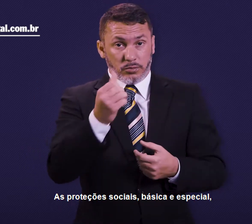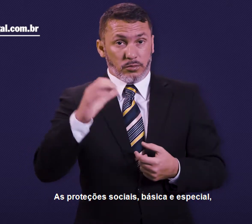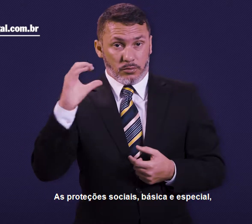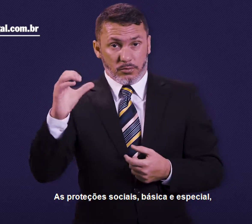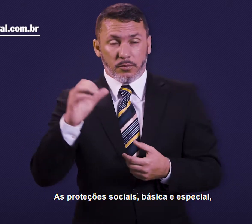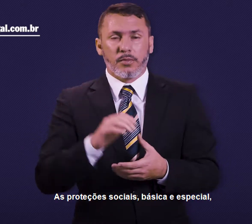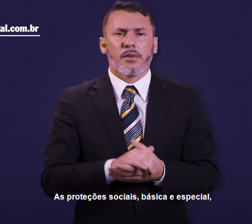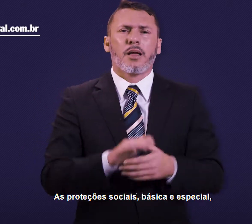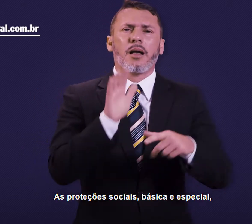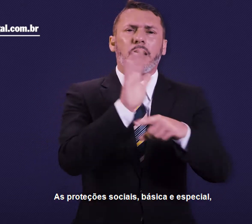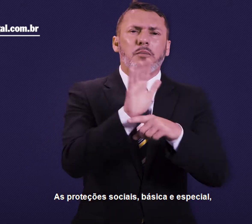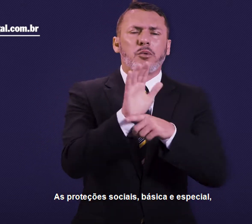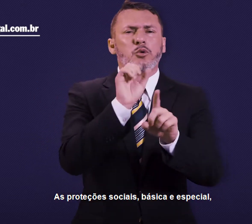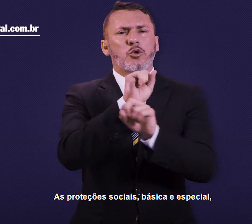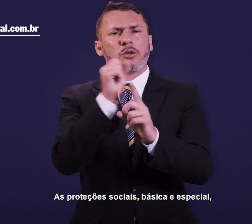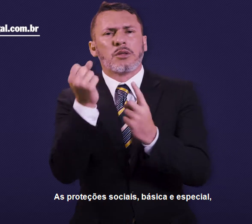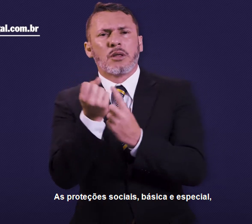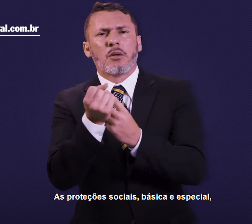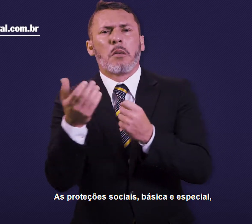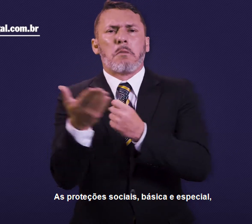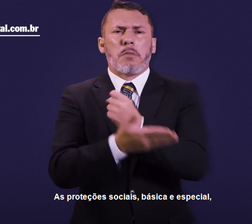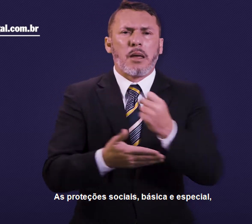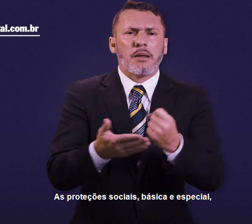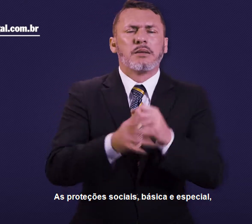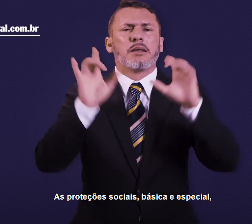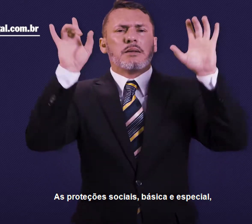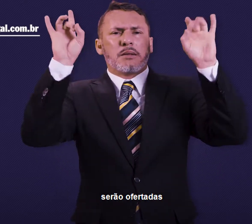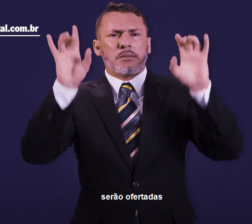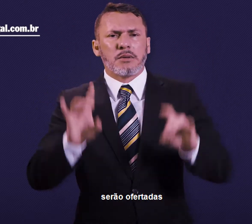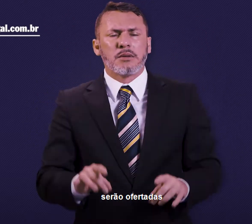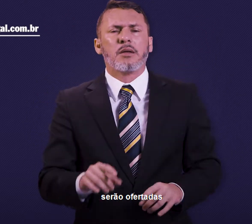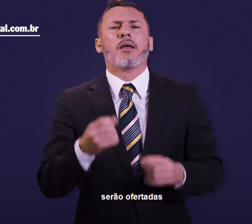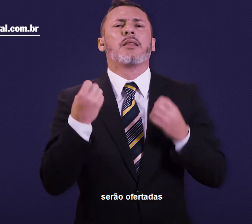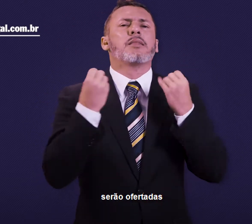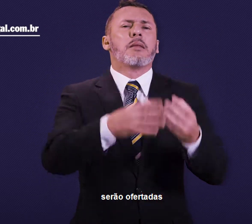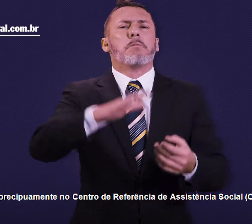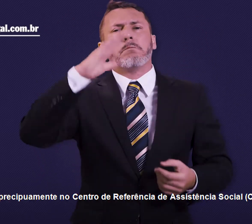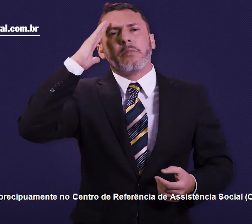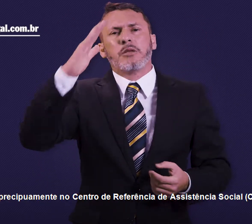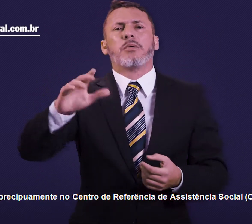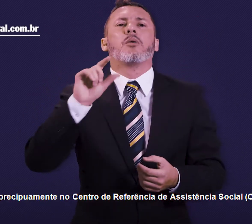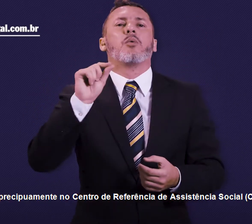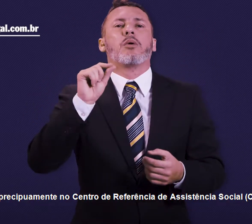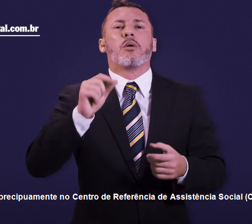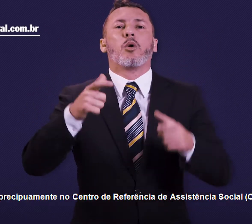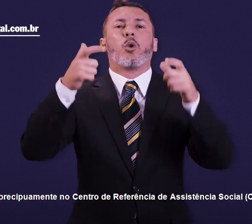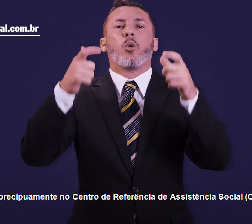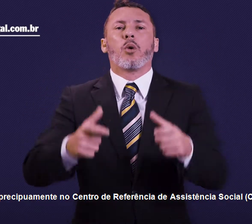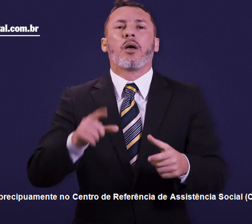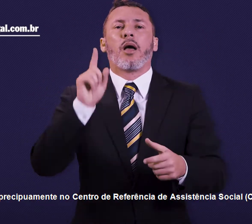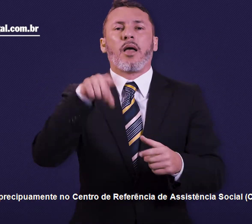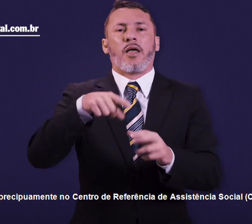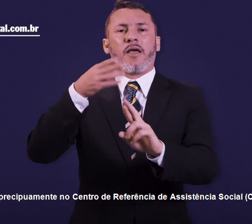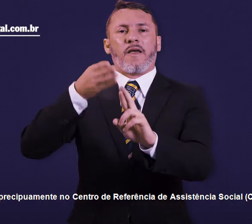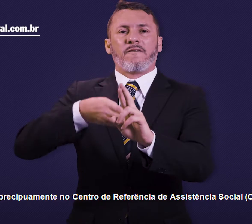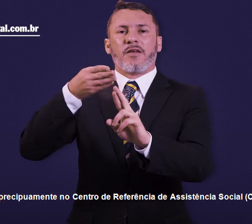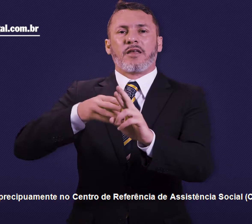As proteções sociais básica e especial serão ofertadas principalmente no Centro de Referência de